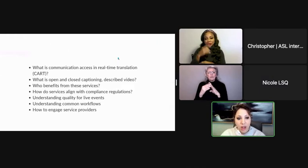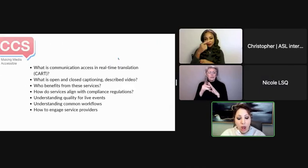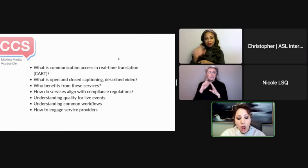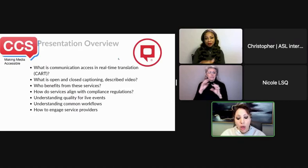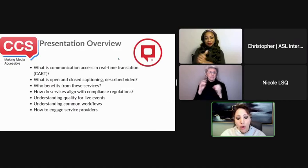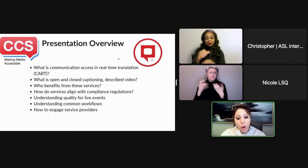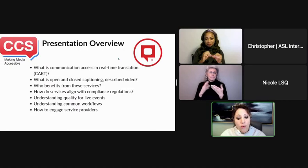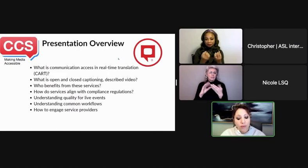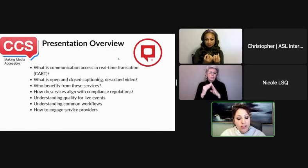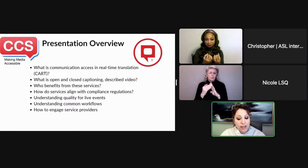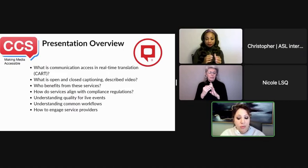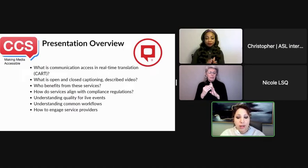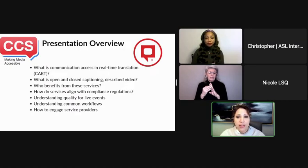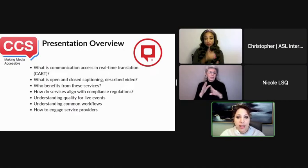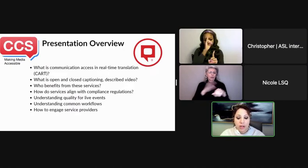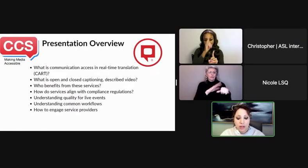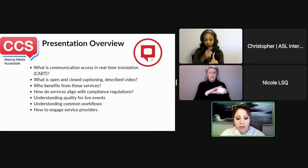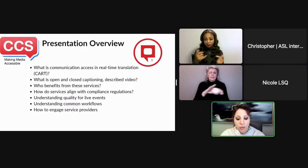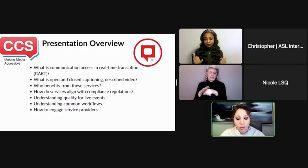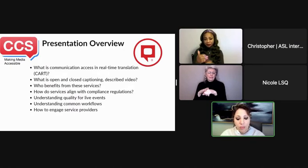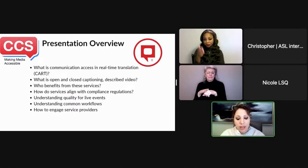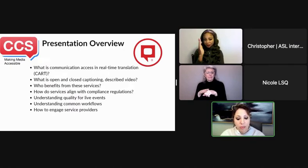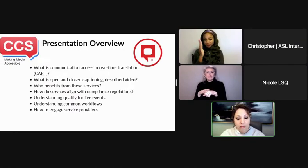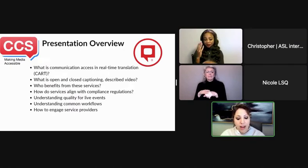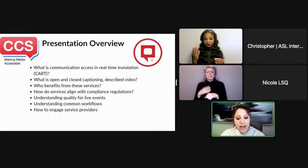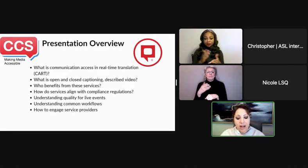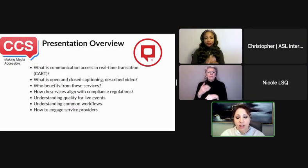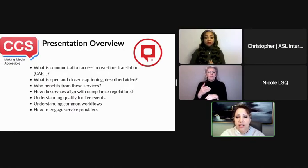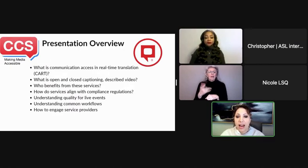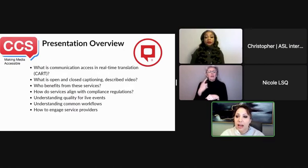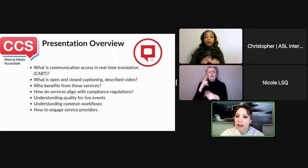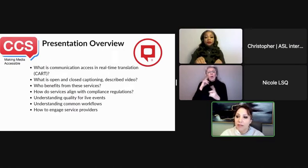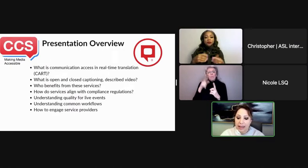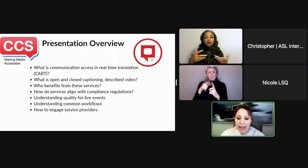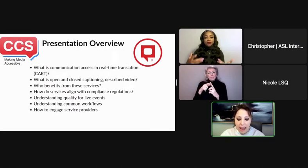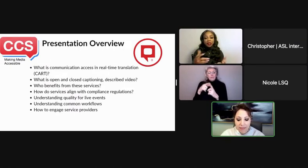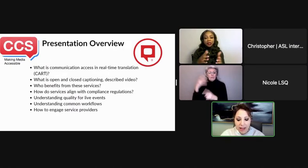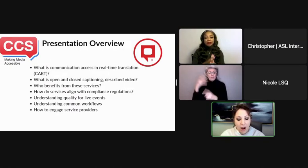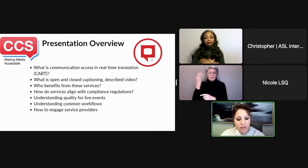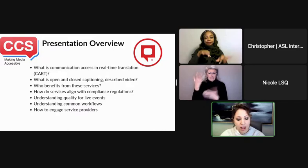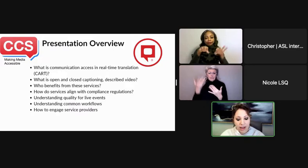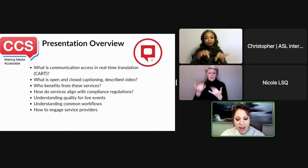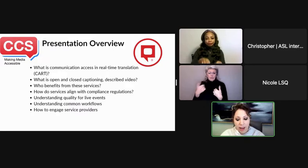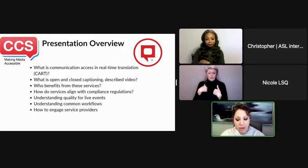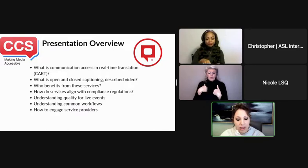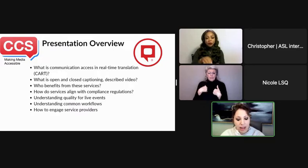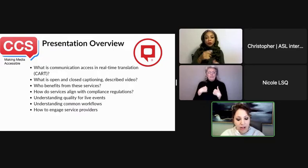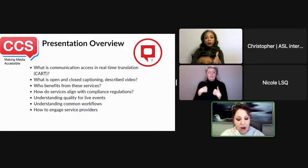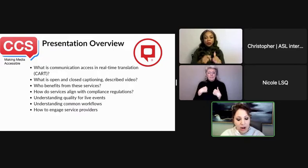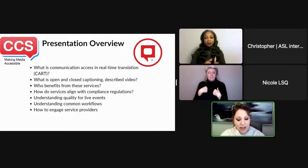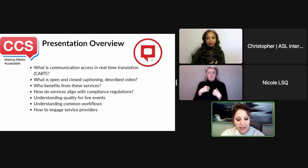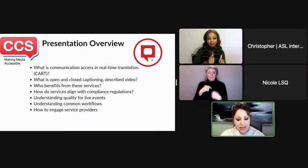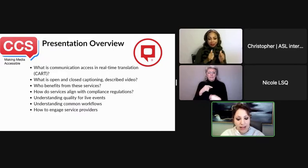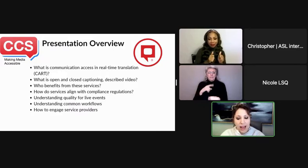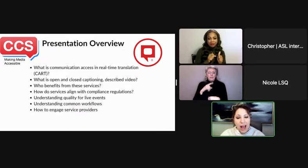des communautés consultatives. L'objectif de cette présentation c'est d'assurer